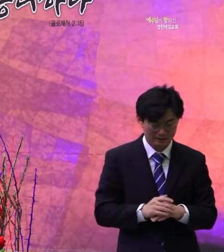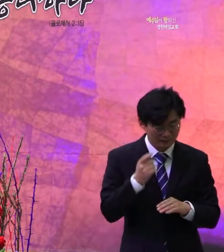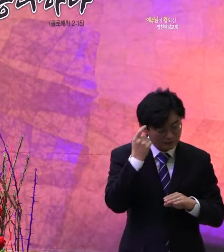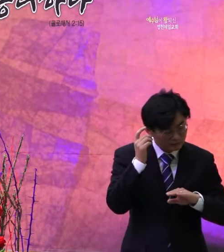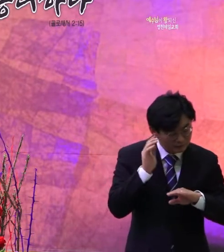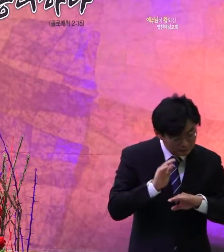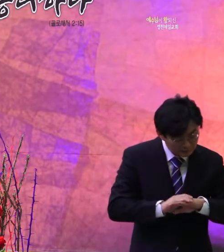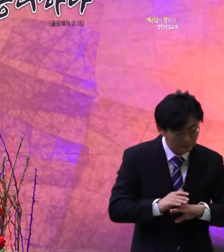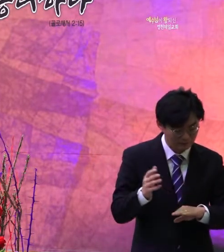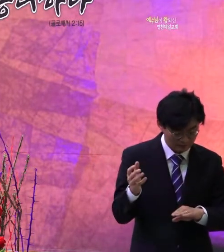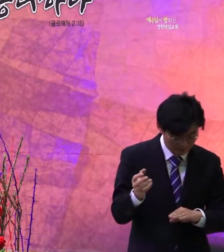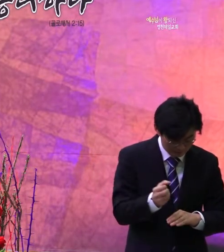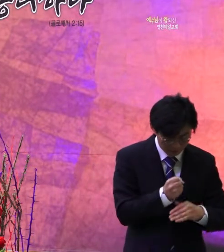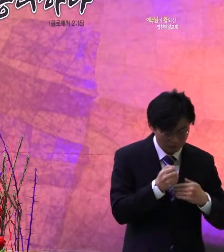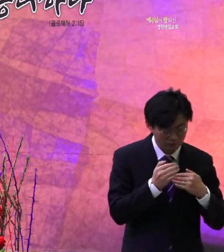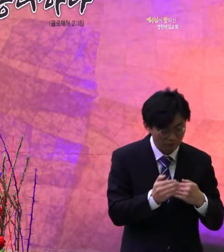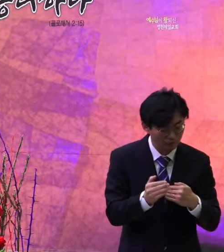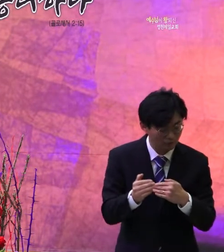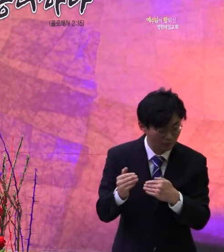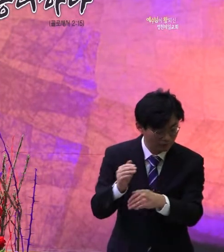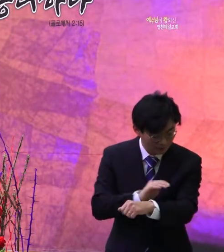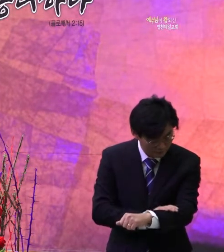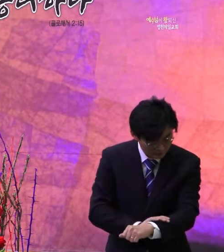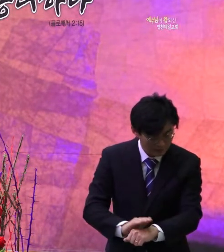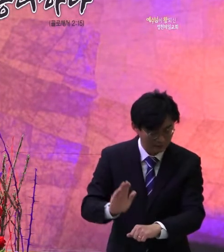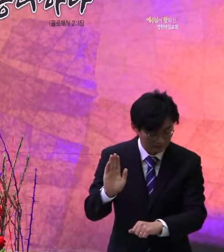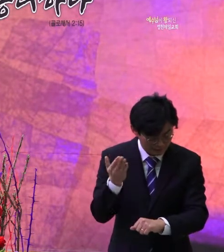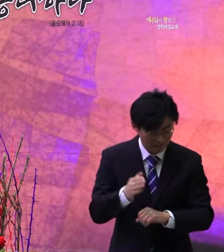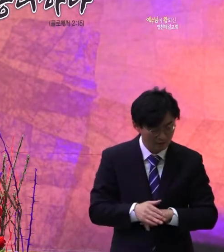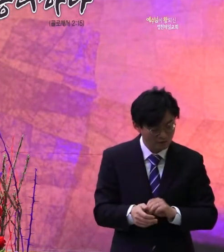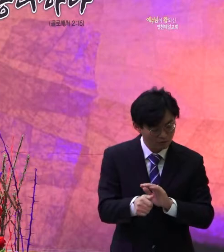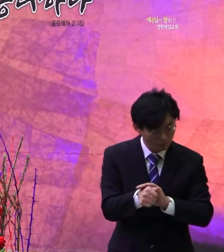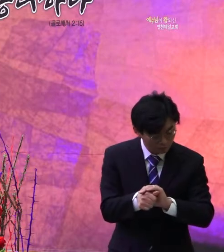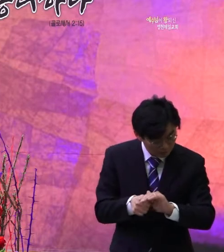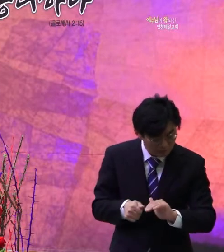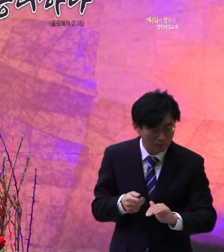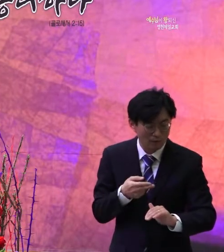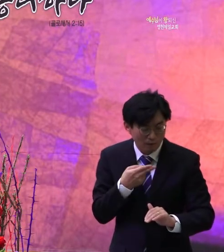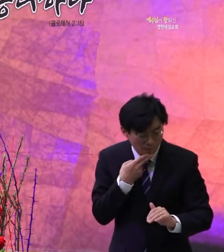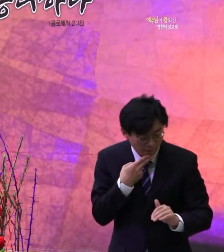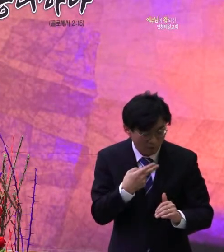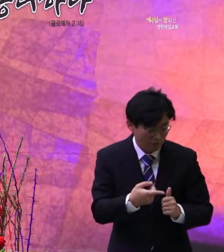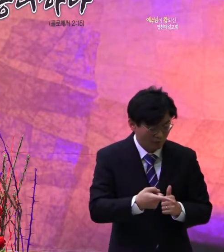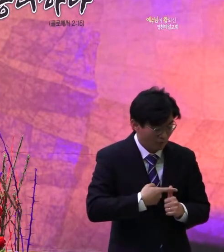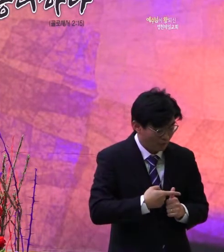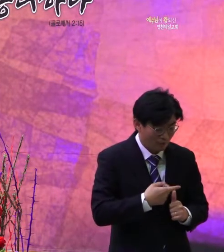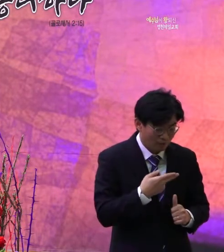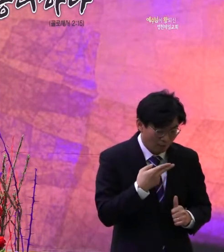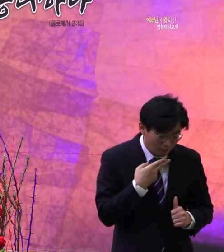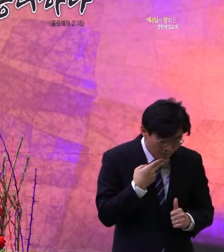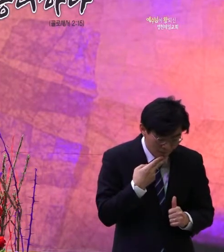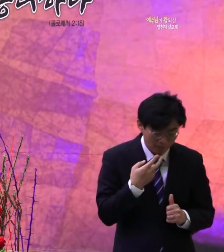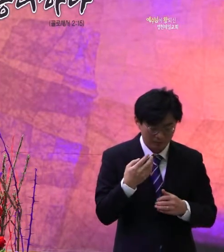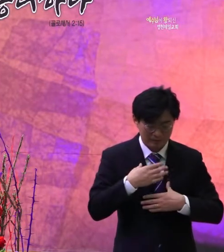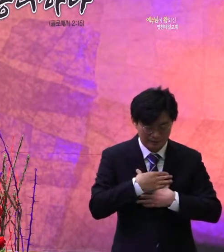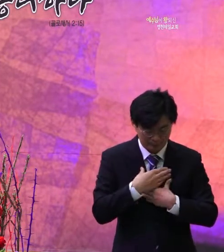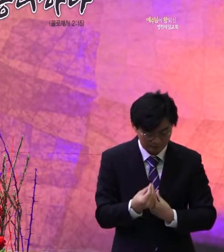비둘기같이 순결하게 진행되어 위축되지 않고 비난받지 않게 성령께서 인도하여